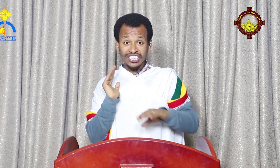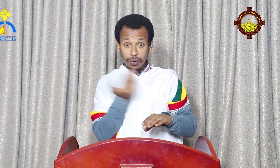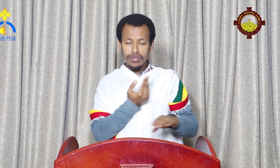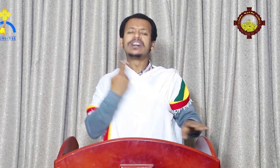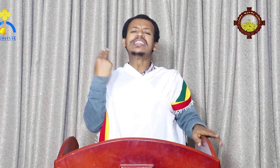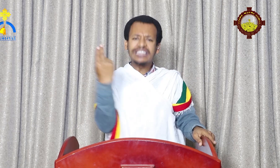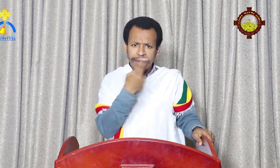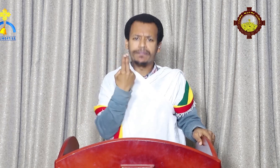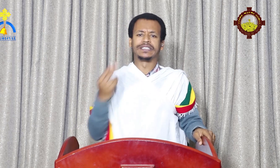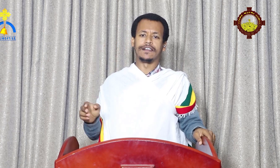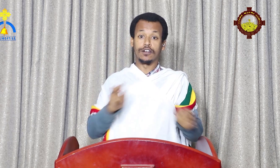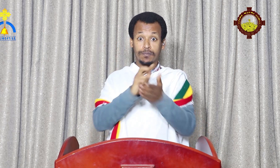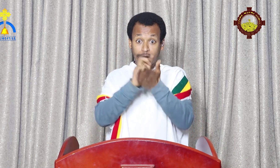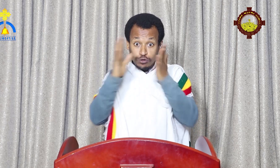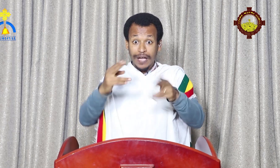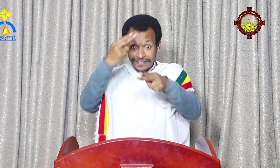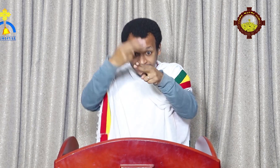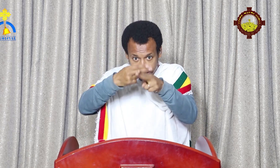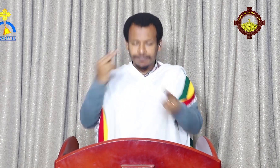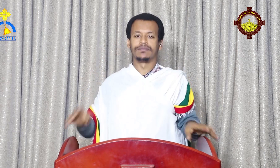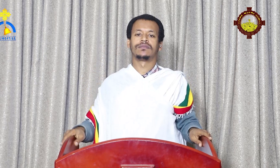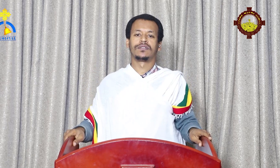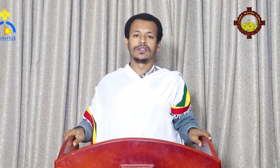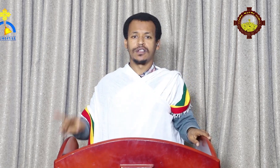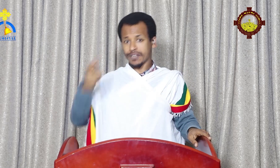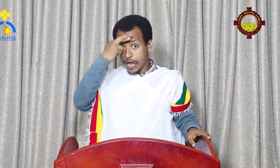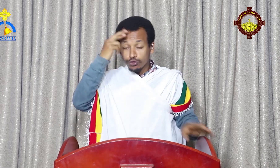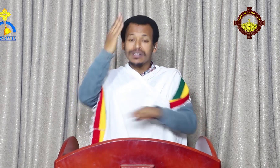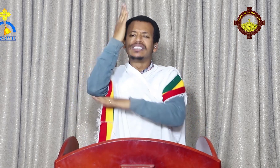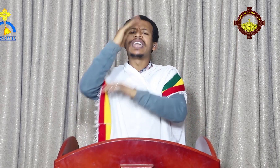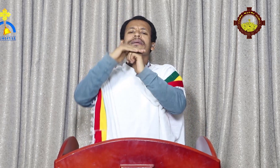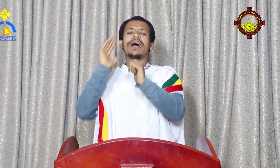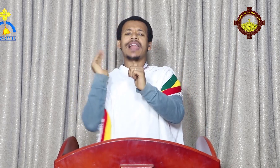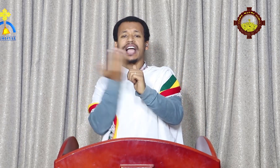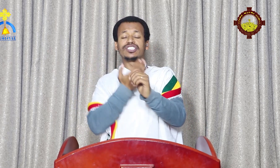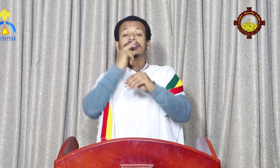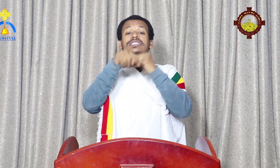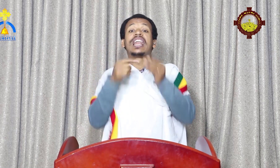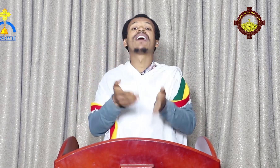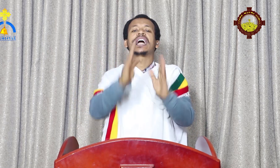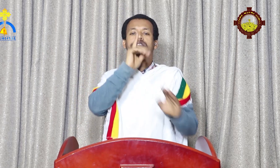በአማላጭነታቸው እንጠቀምበታለን በቅዱሳን ስም ምክንያቱም እግዚአብሔር አምላካችን ስለፈቀደ ነው።